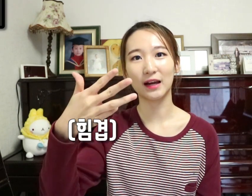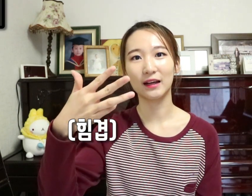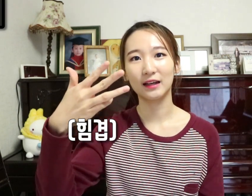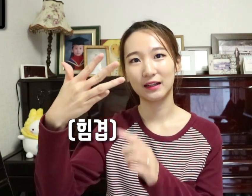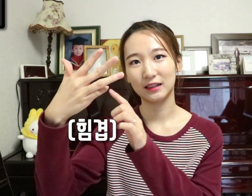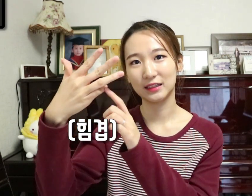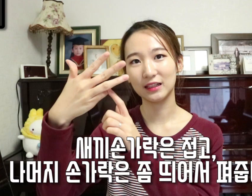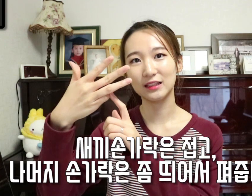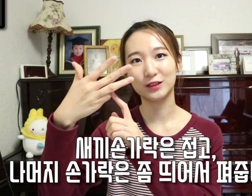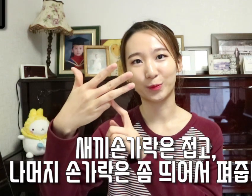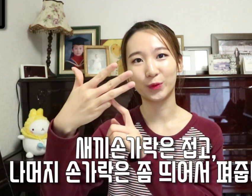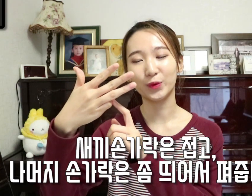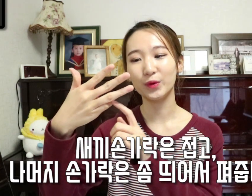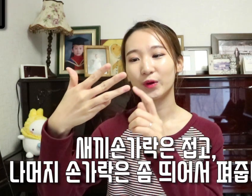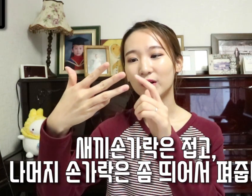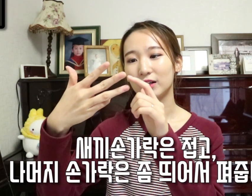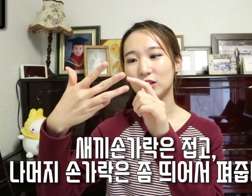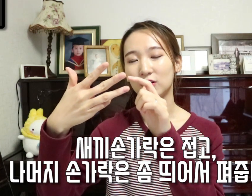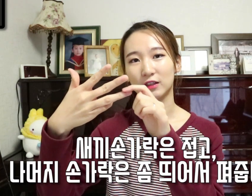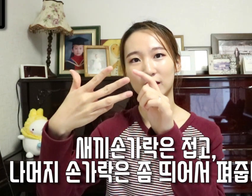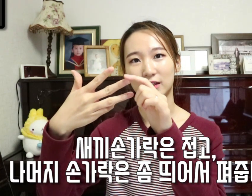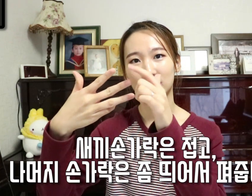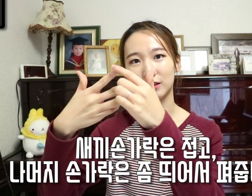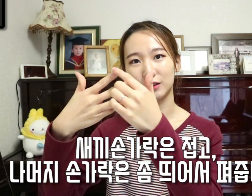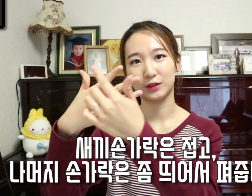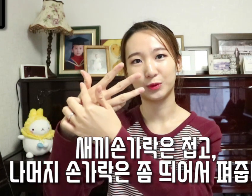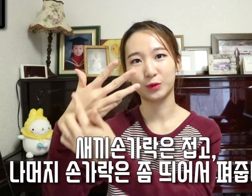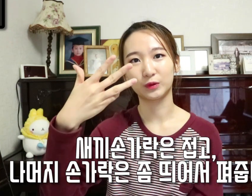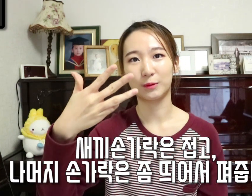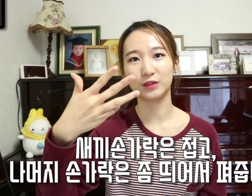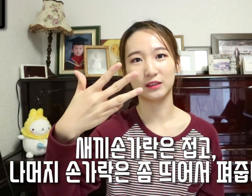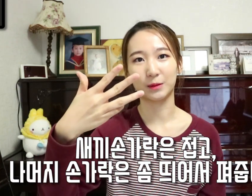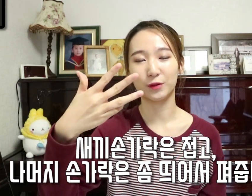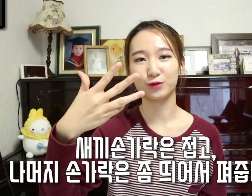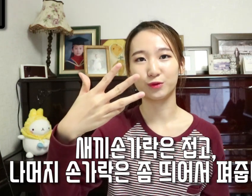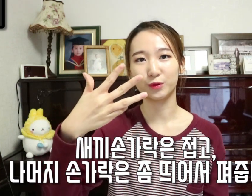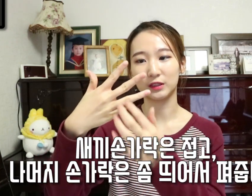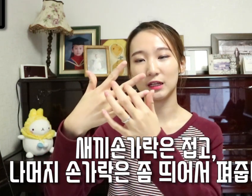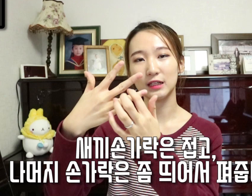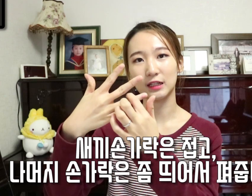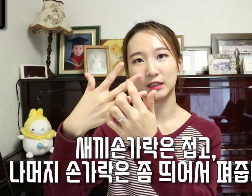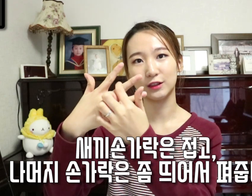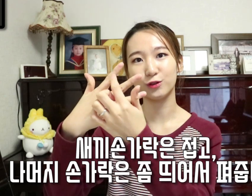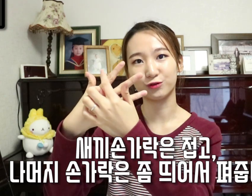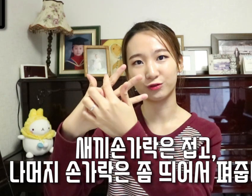8. 새끼는 접고, 이렇게. 요거 나머지는 다 펴주고, 여기 사이사이